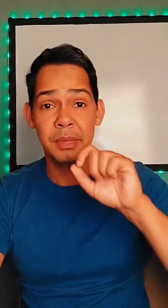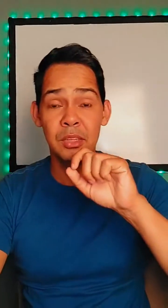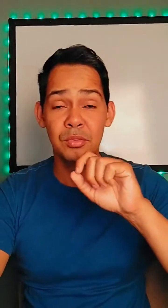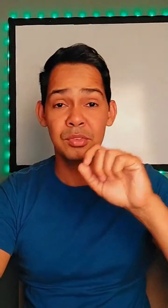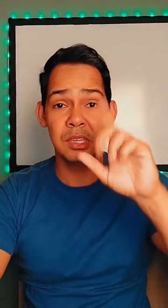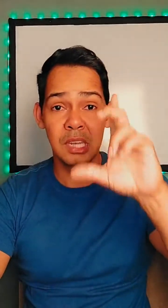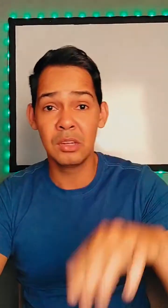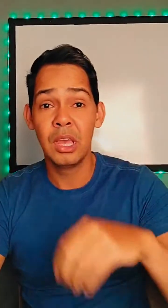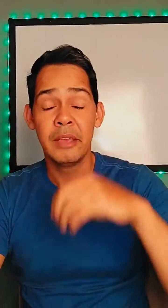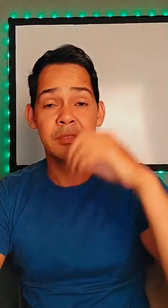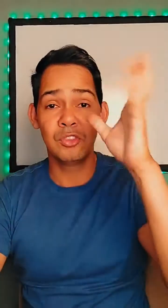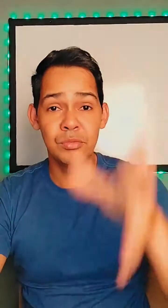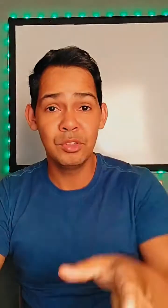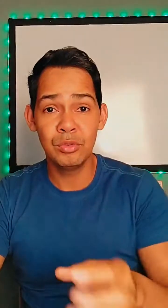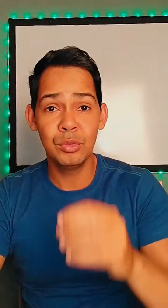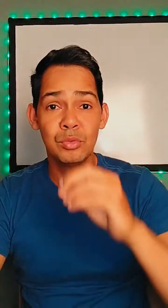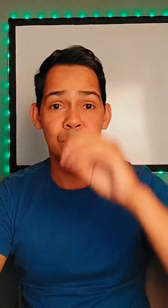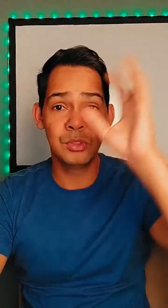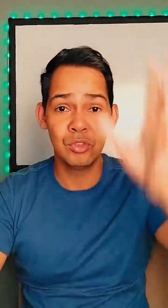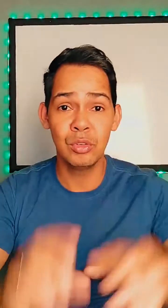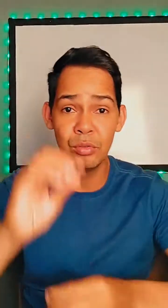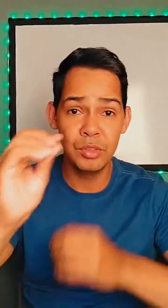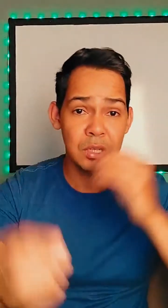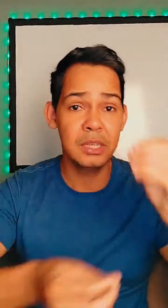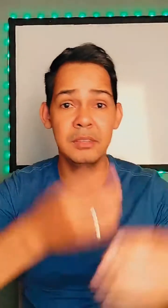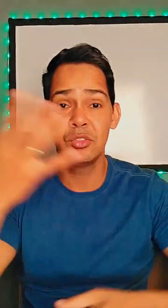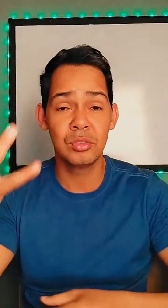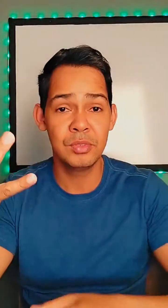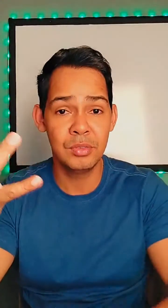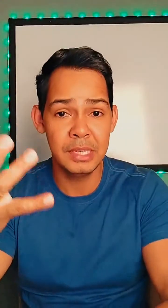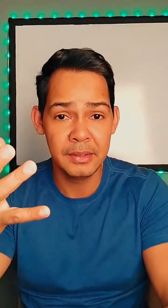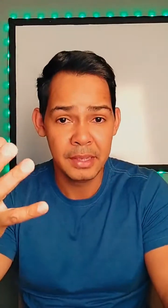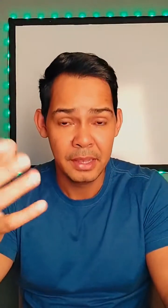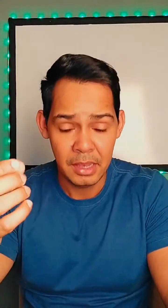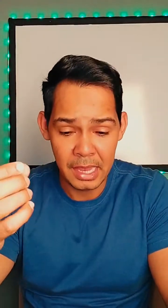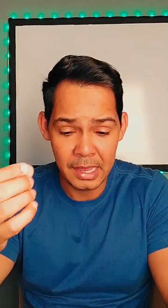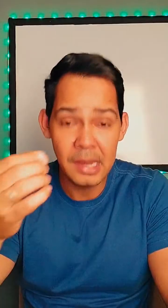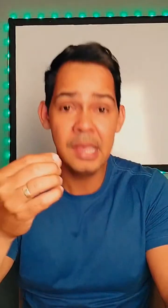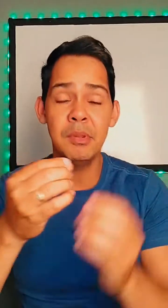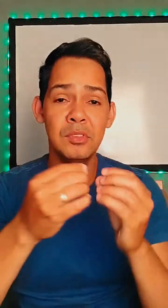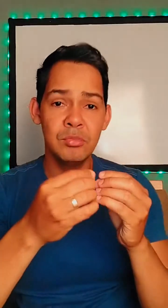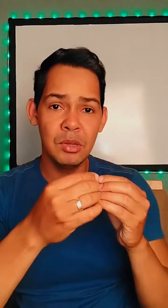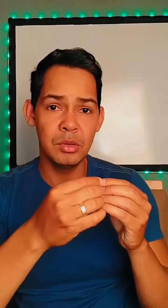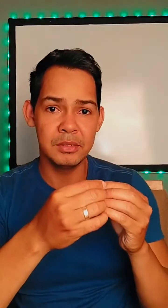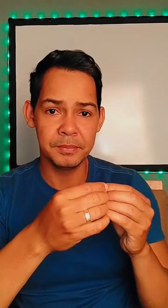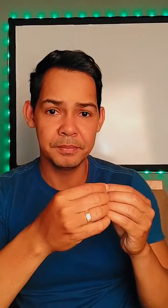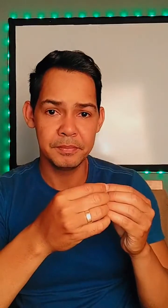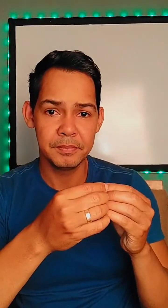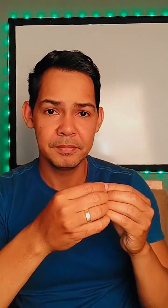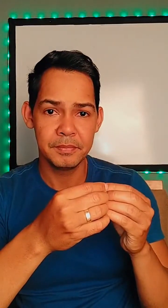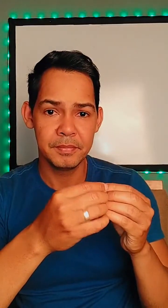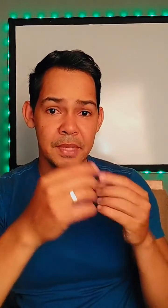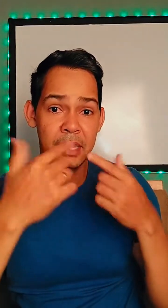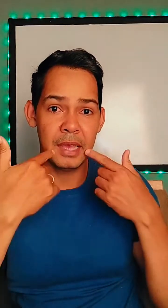do ciclano, assisti um vídeo no YouTube, assisti outro vídeo aqui, assisti outro vídeo ali. Lembre-se de uma coisa. A Libras